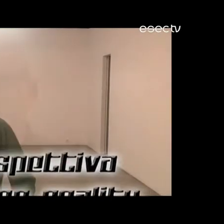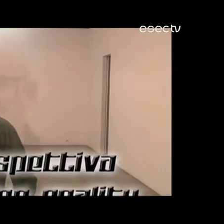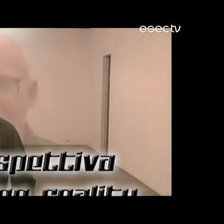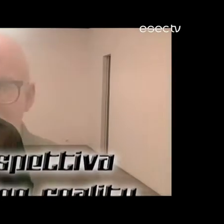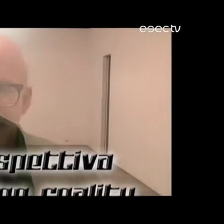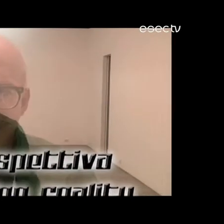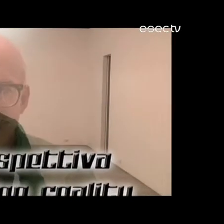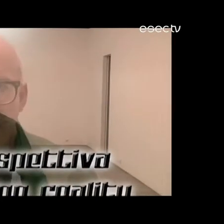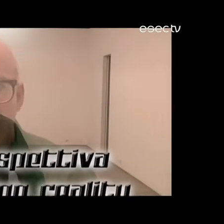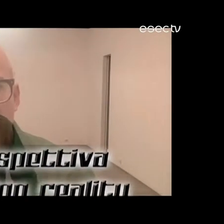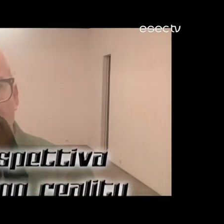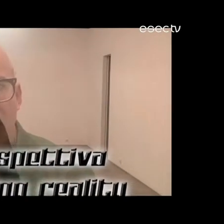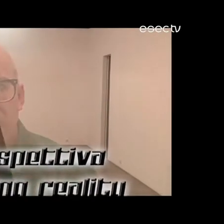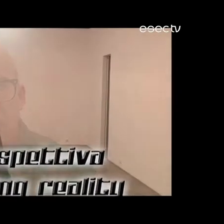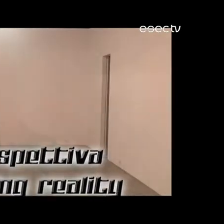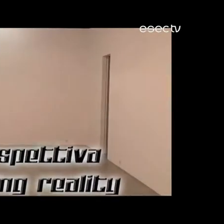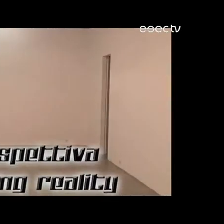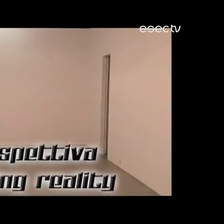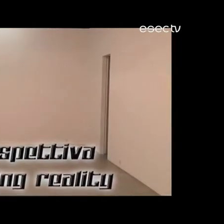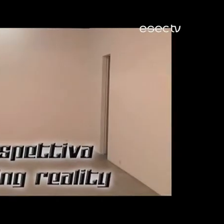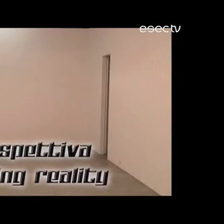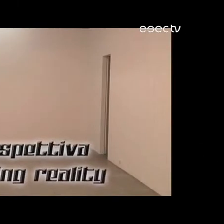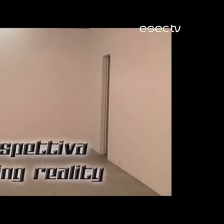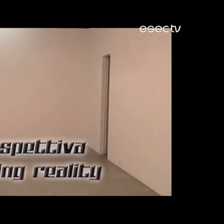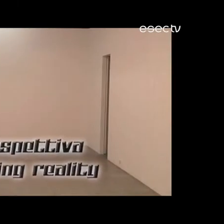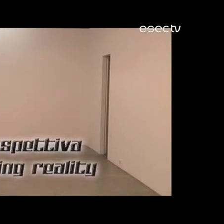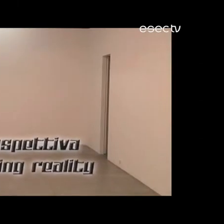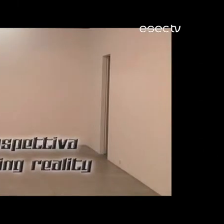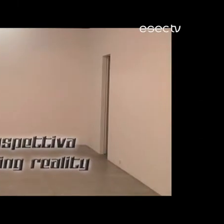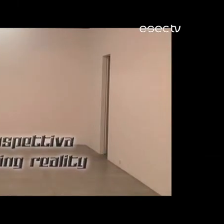La prospettiva è second reality.